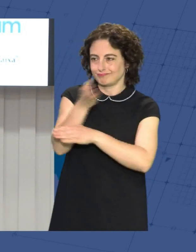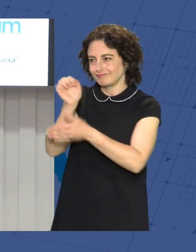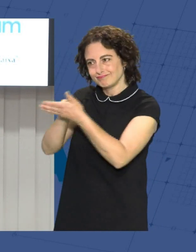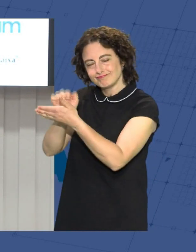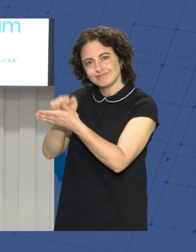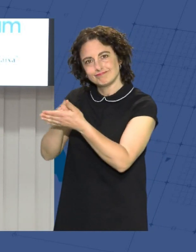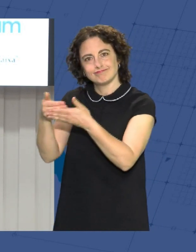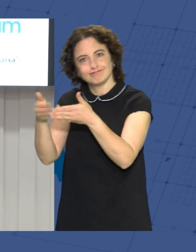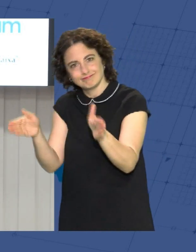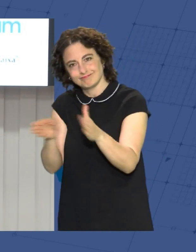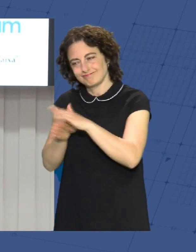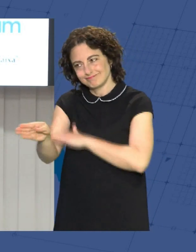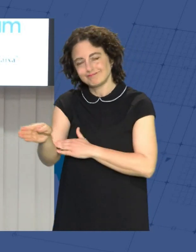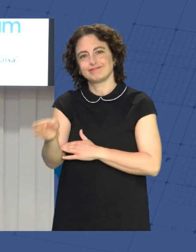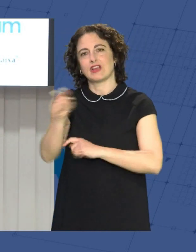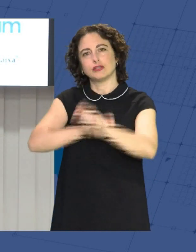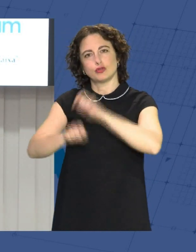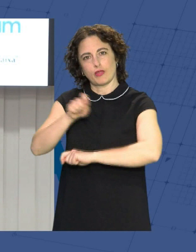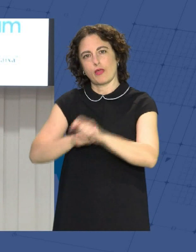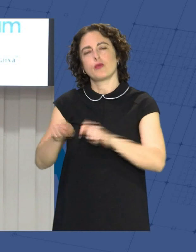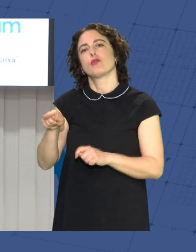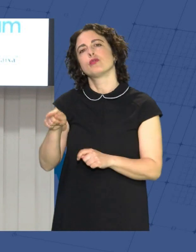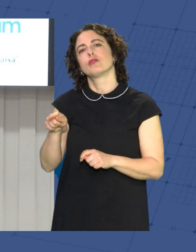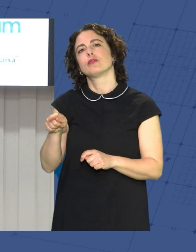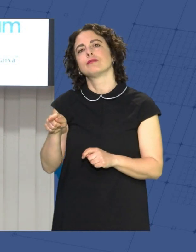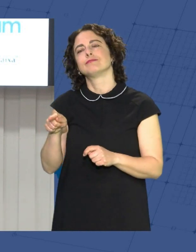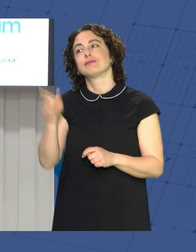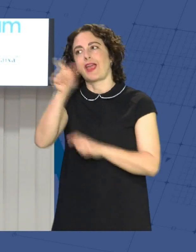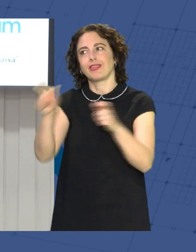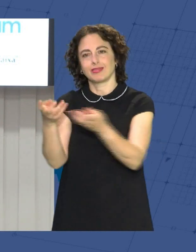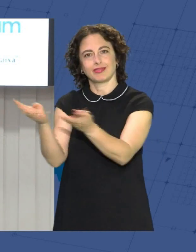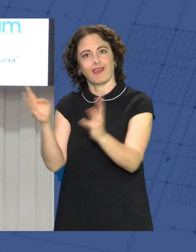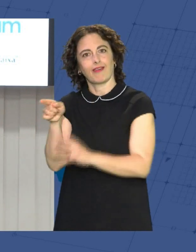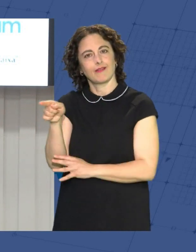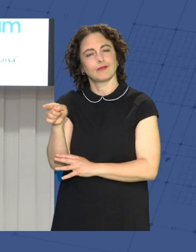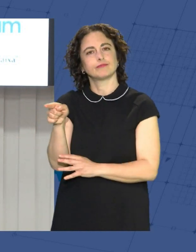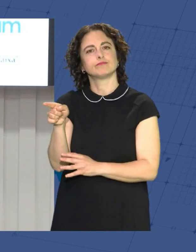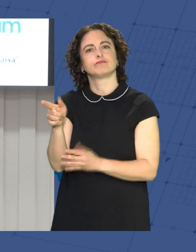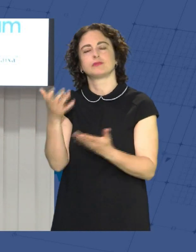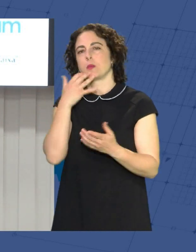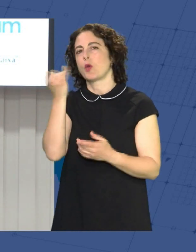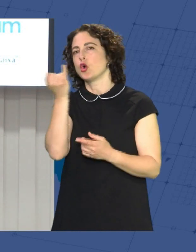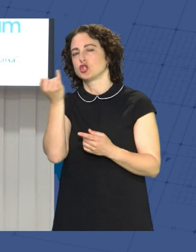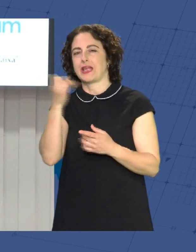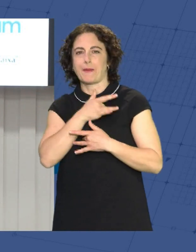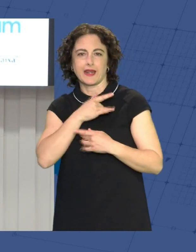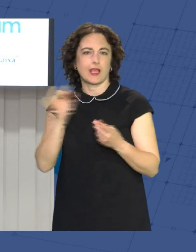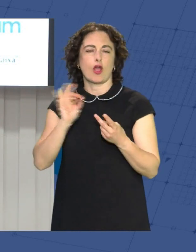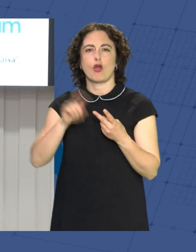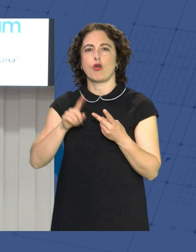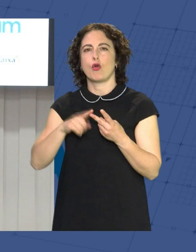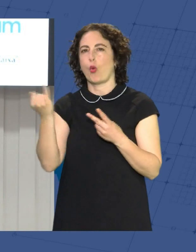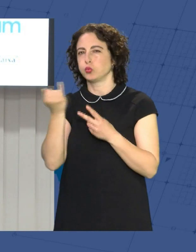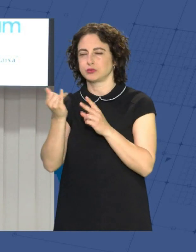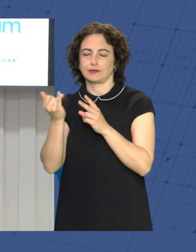organización como la asociación y que te encuentres a gente ahí como José María y como la Junta